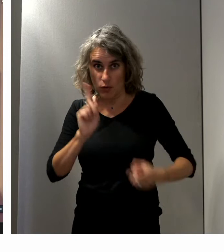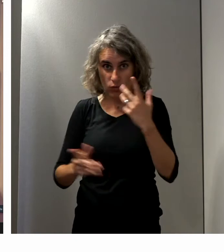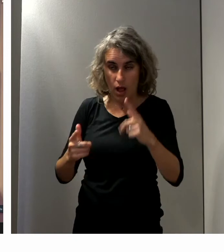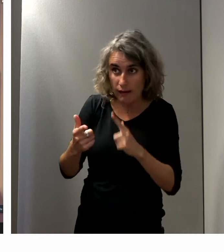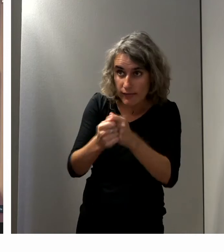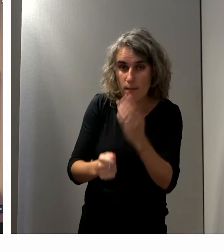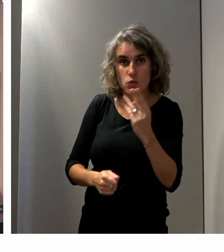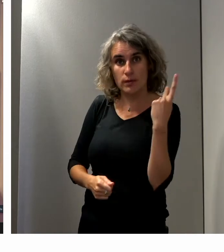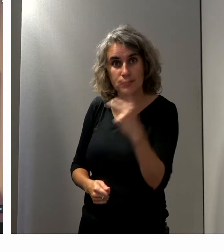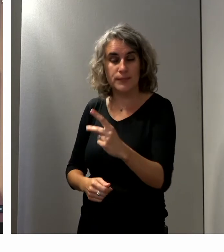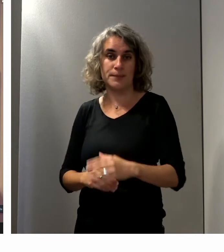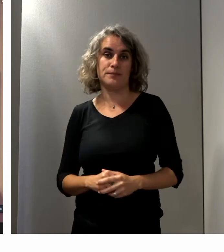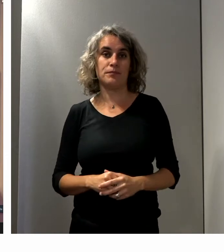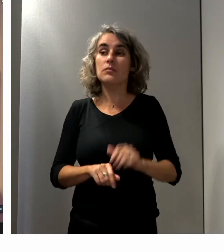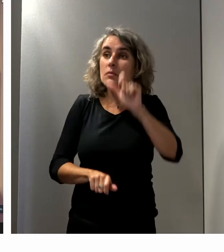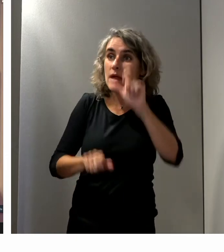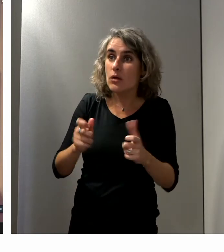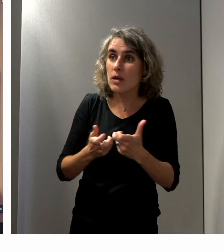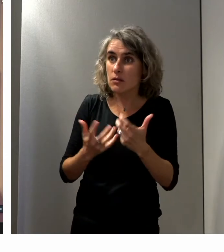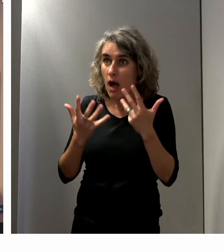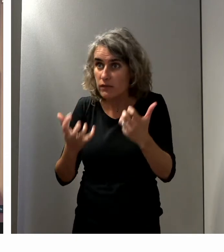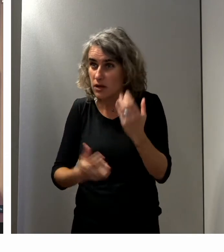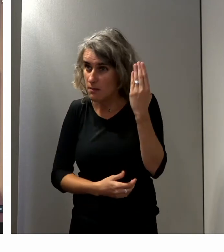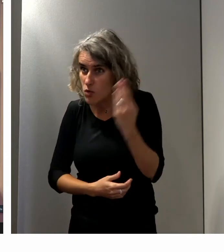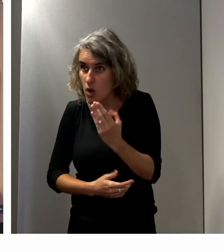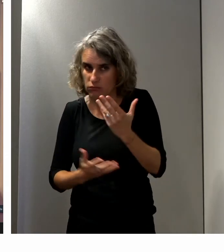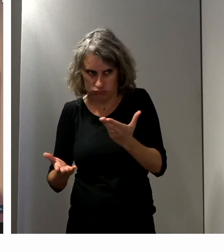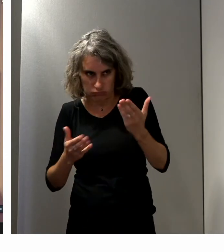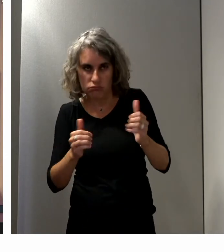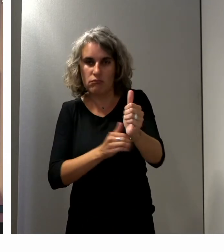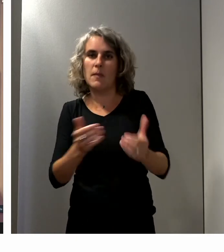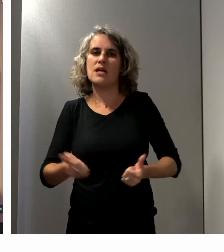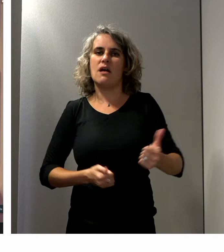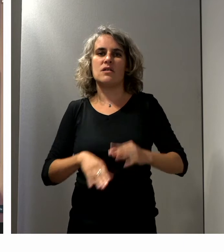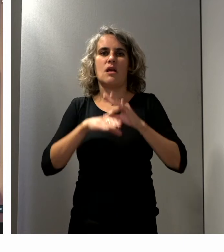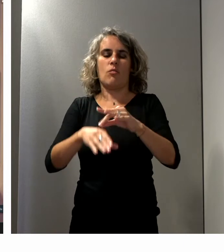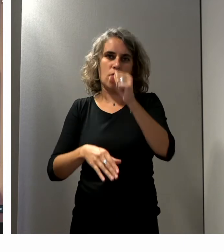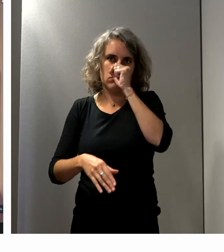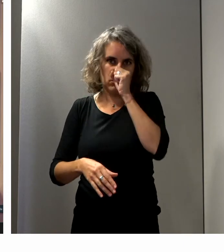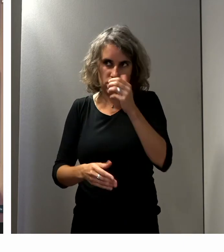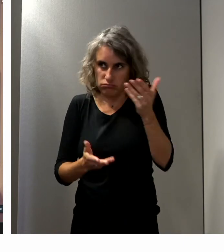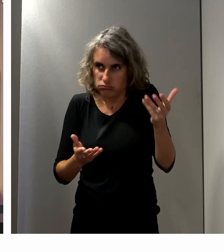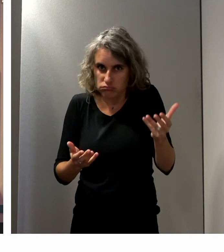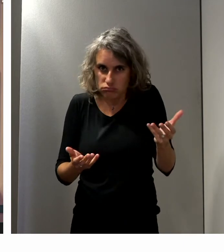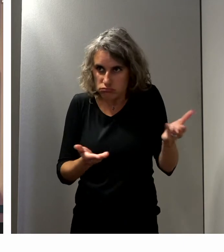faudrait permettre aux personnes d'accéder, si elles le souhaitent, à un service d'accompagnement à la sexualité, enfin, à la vie sexuelle.